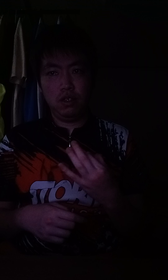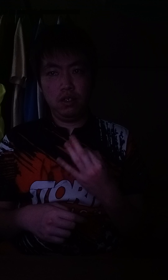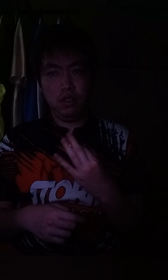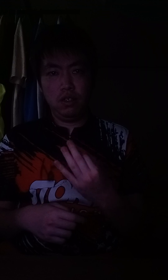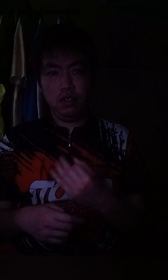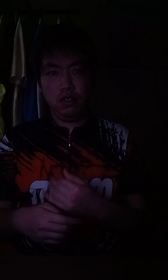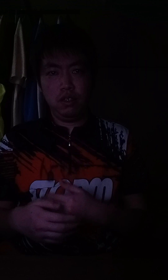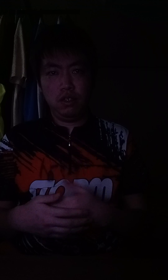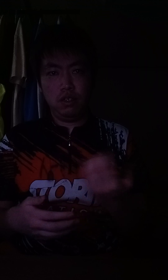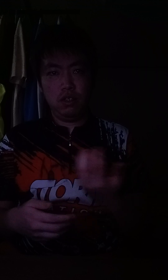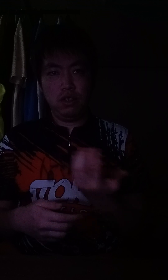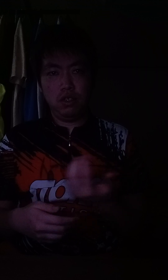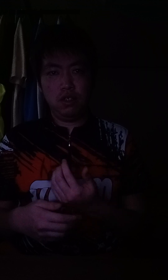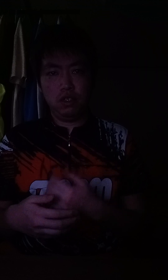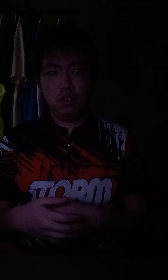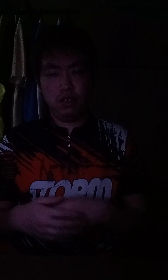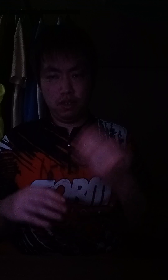왜 아프지 마. 알았어?